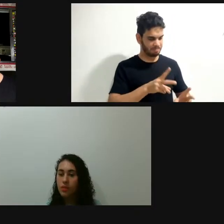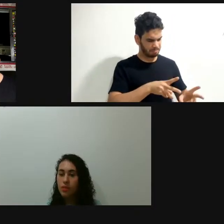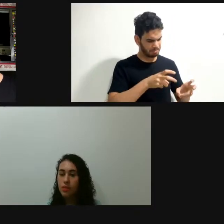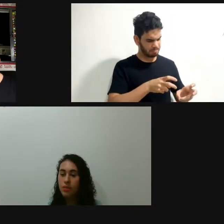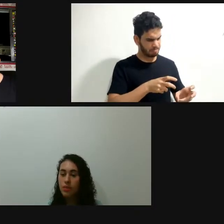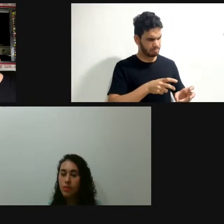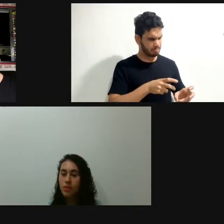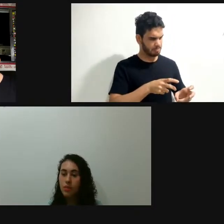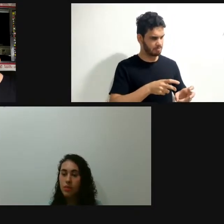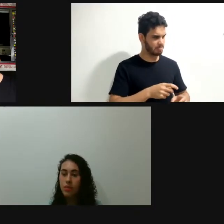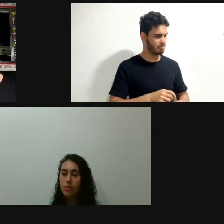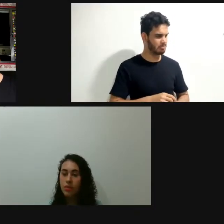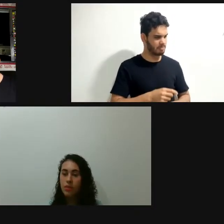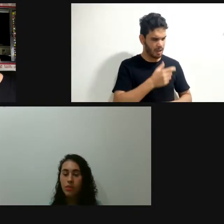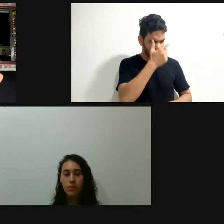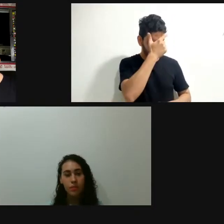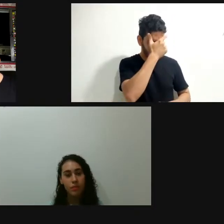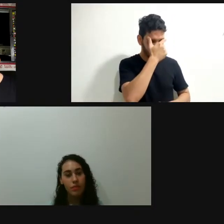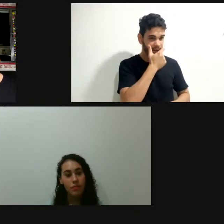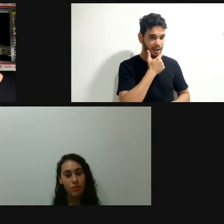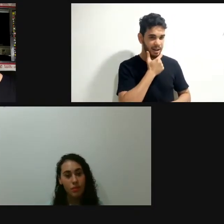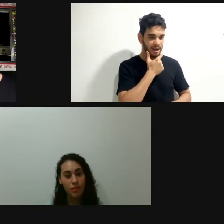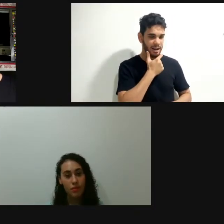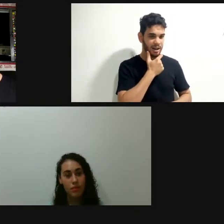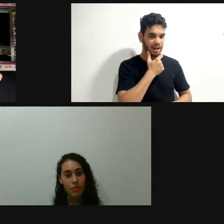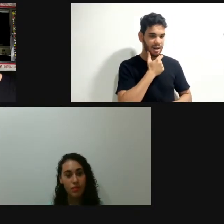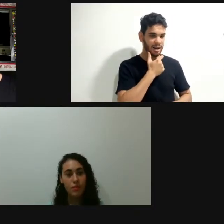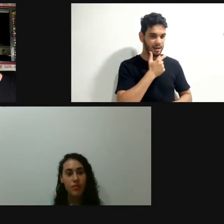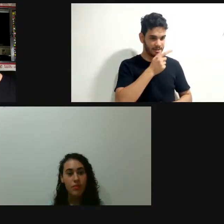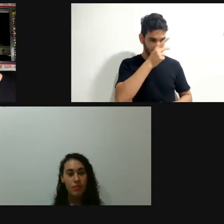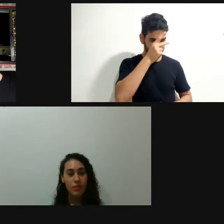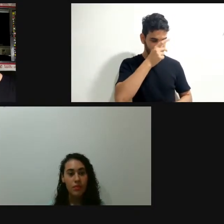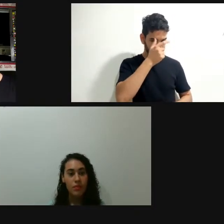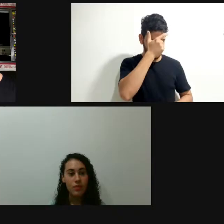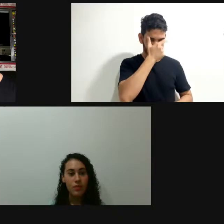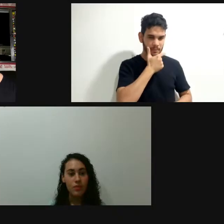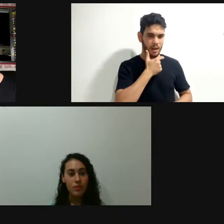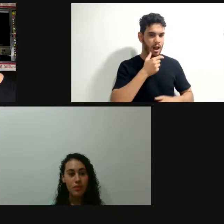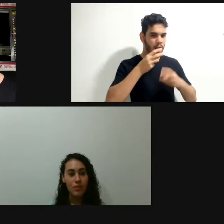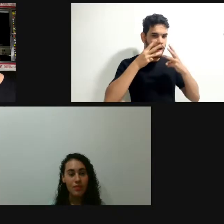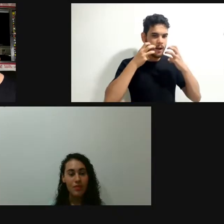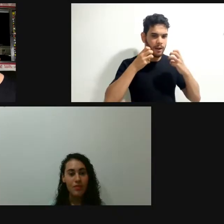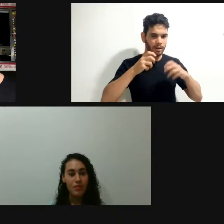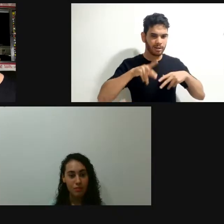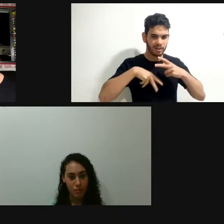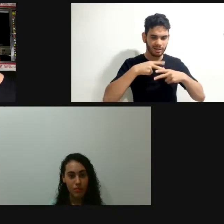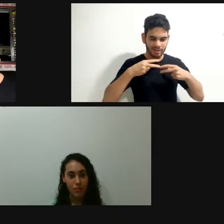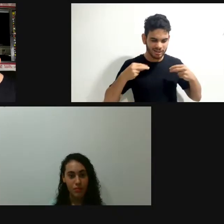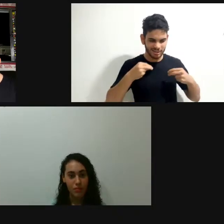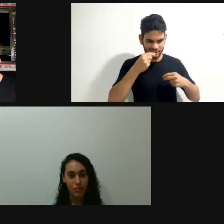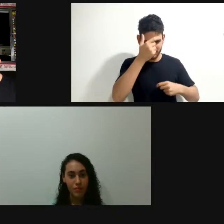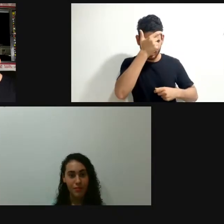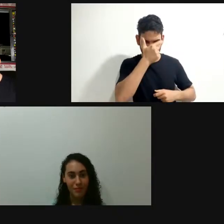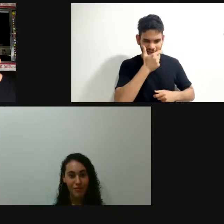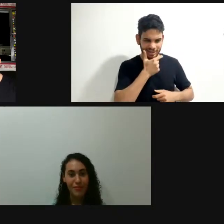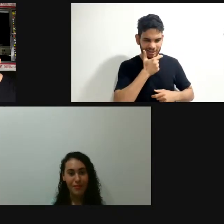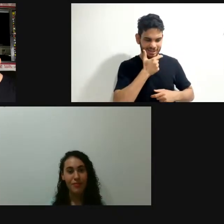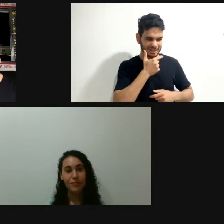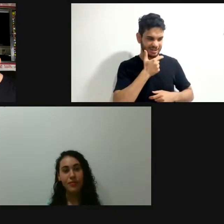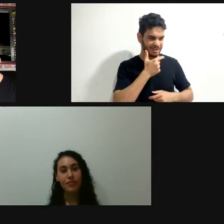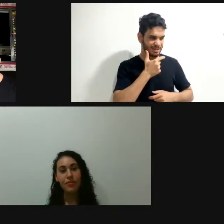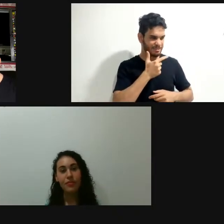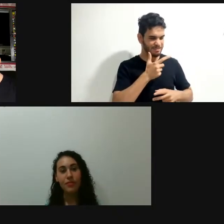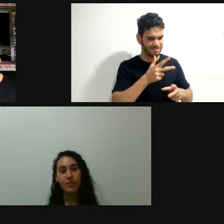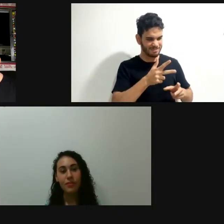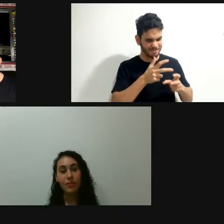as expressões da personagem, não sei, posso estar falando besteira, não sei se você se baseou